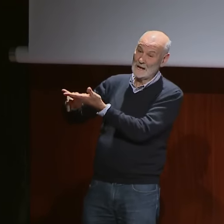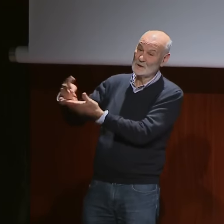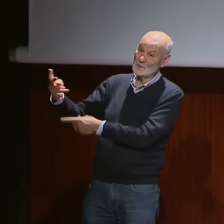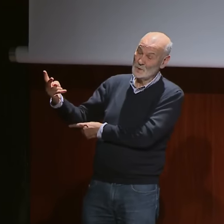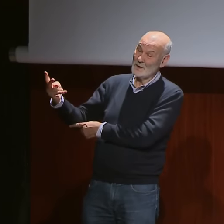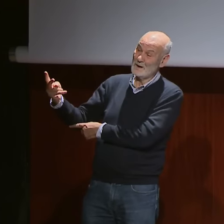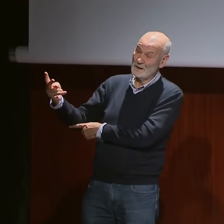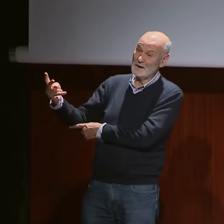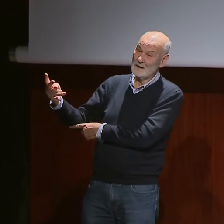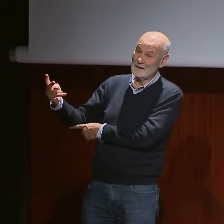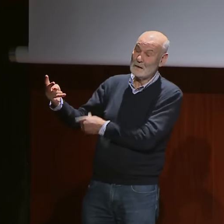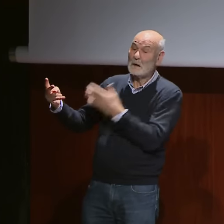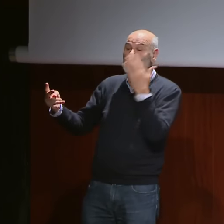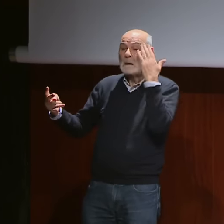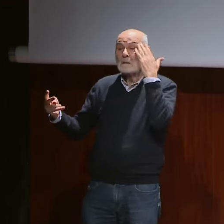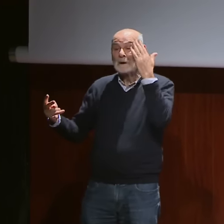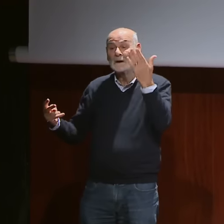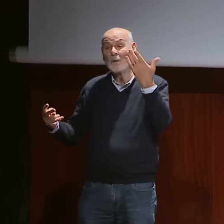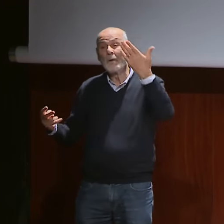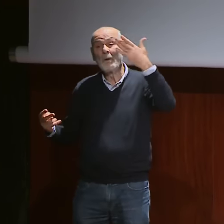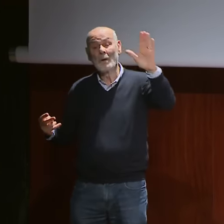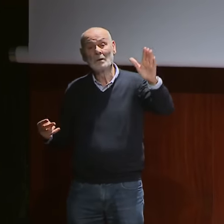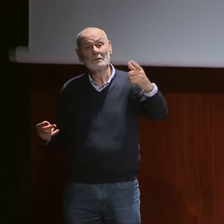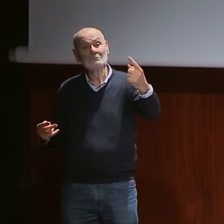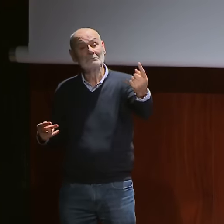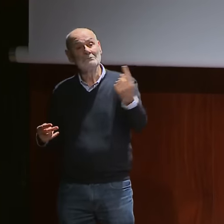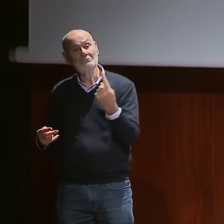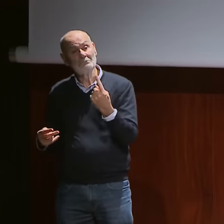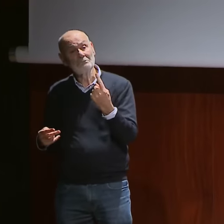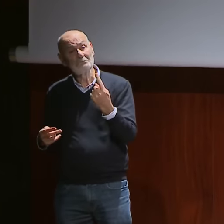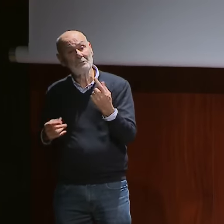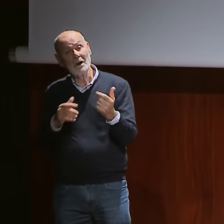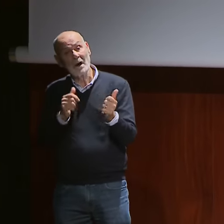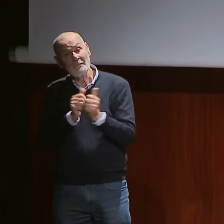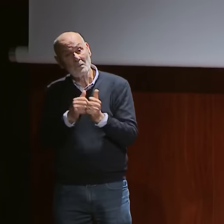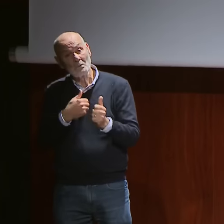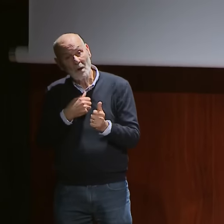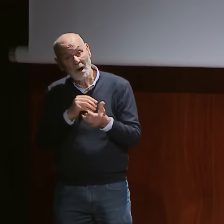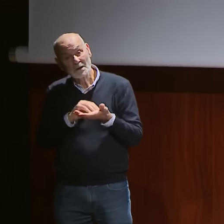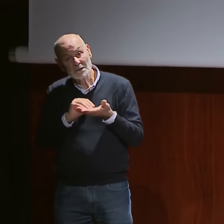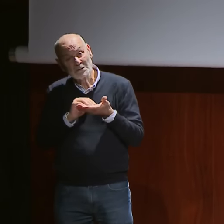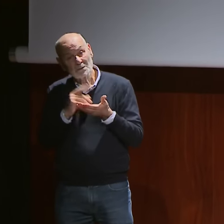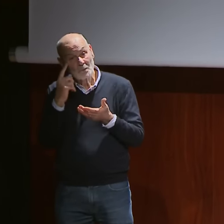c'est encore un peu un autre travail, c'est de la traduction.